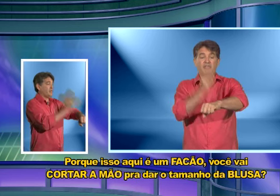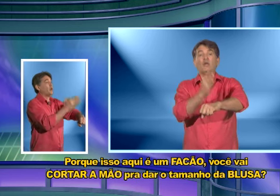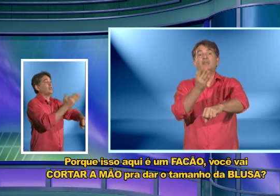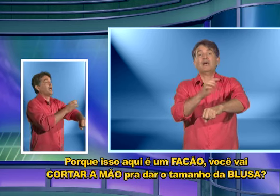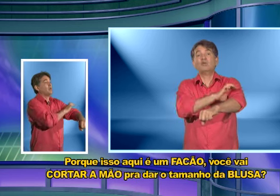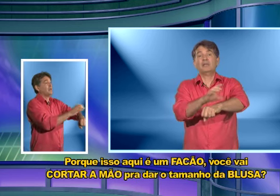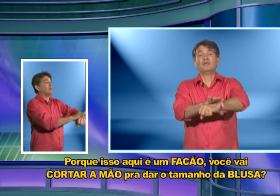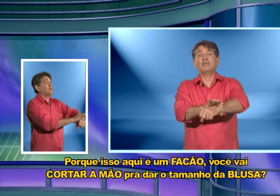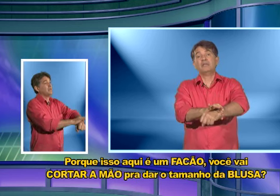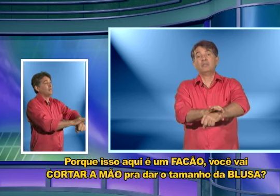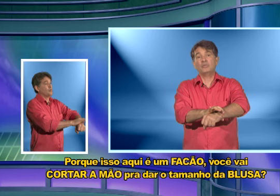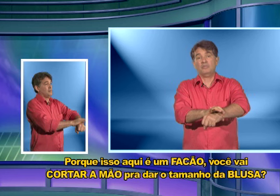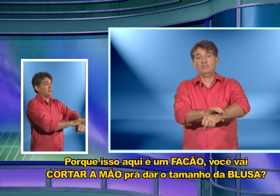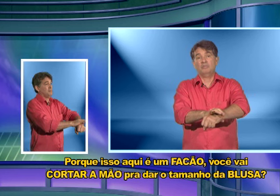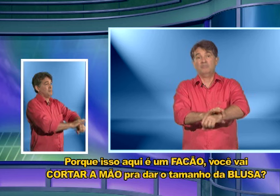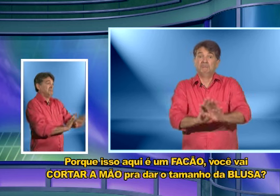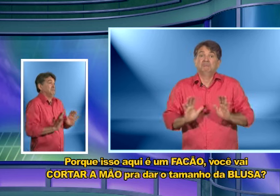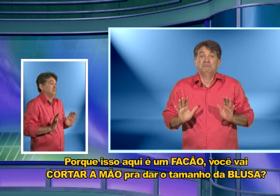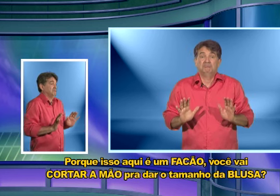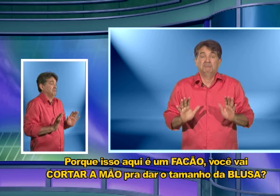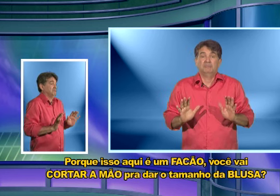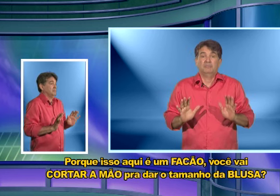Você vai cortar a mão para dar o tamanho da blusa?